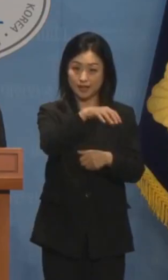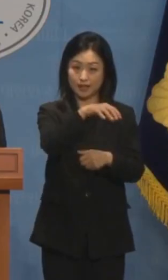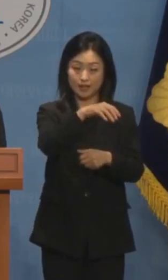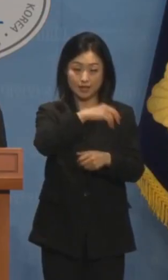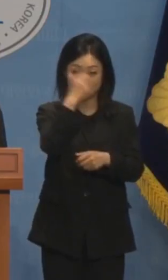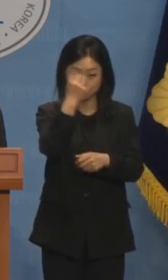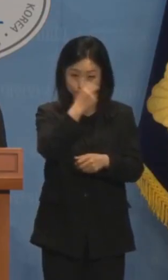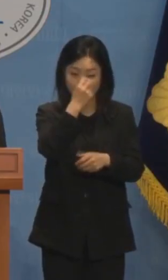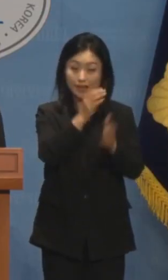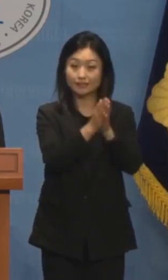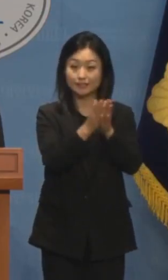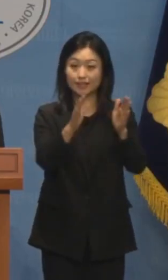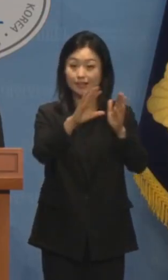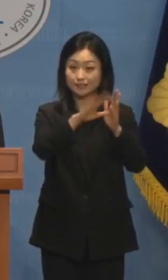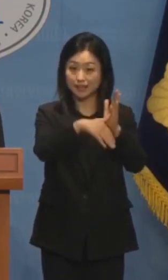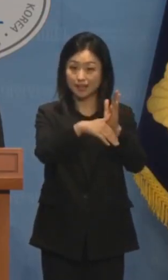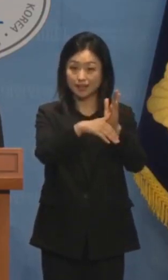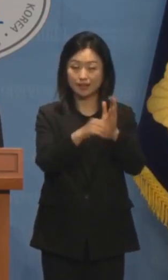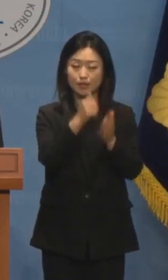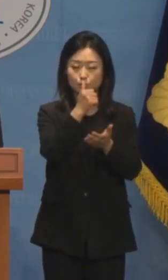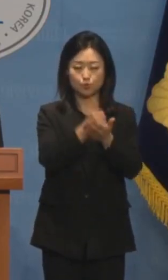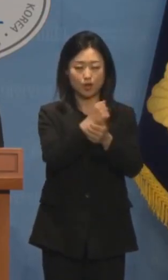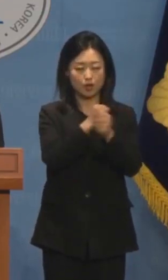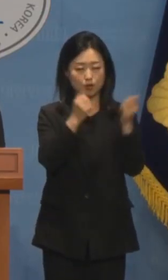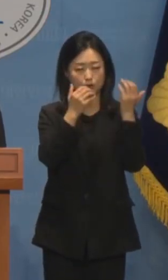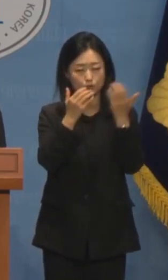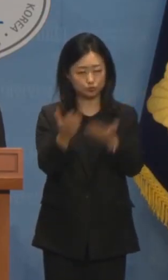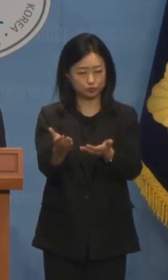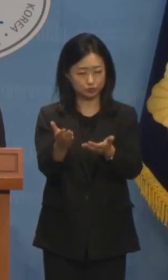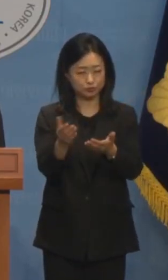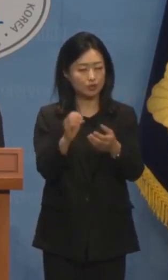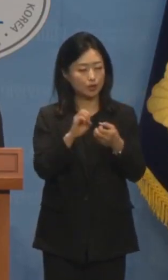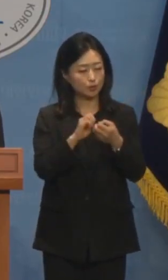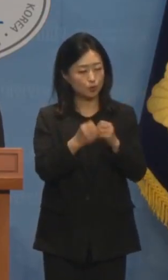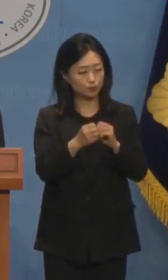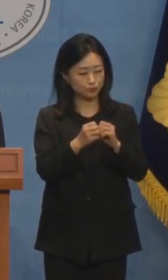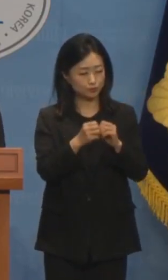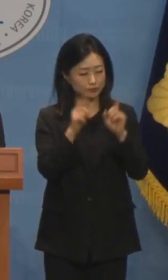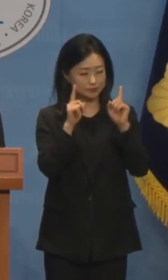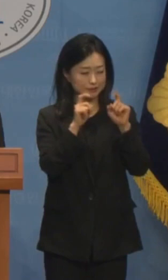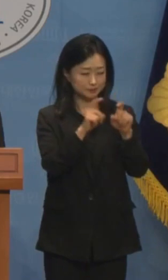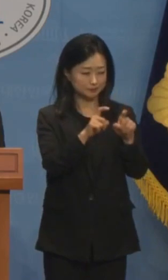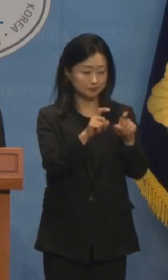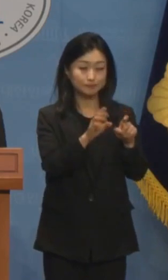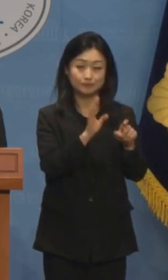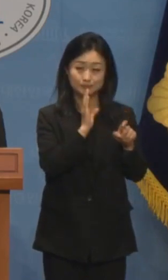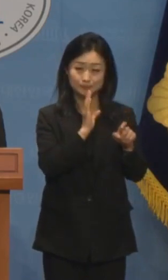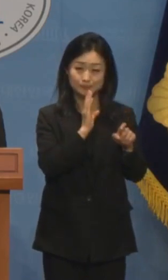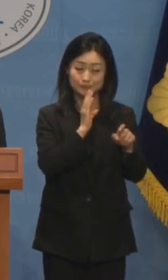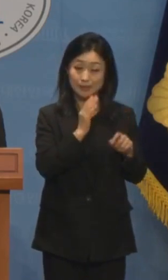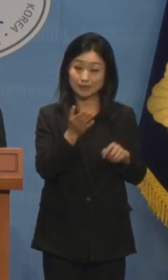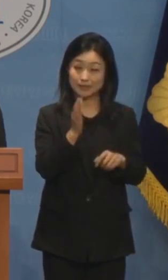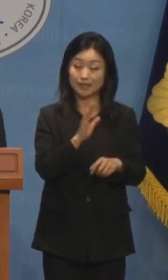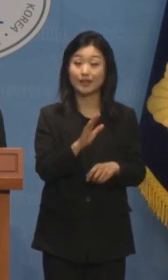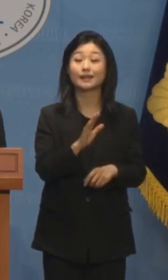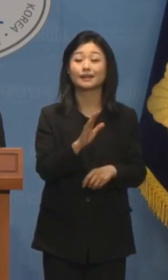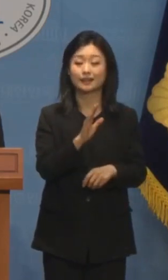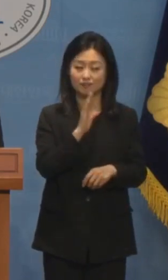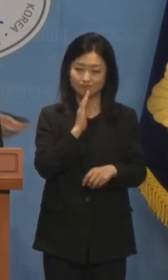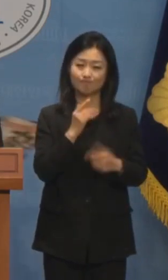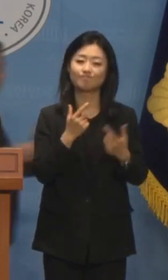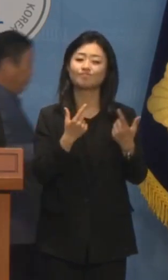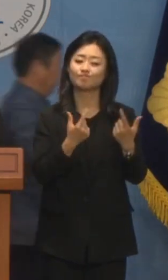수사심의가 시작되었을 때도 사실상 면죄부를 주기 위한 꼼수가 아니냐라는 이야기가 있었습니다만 생각처럼